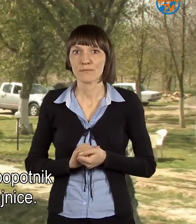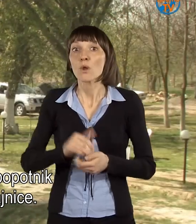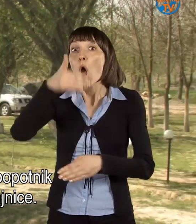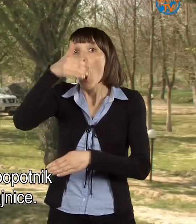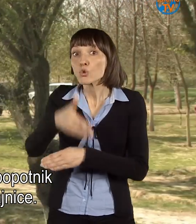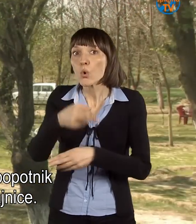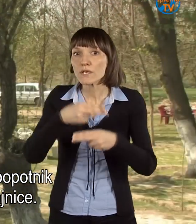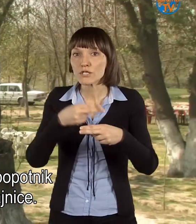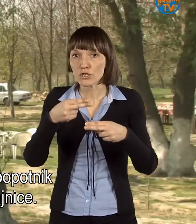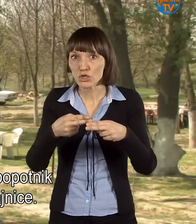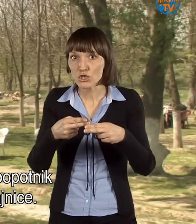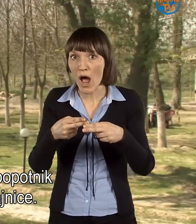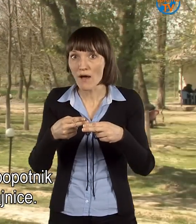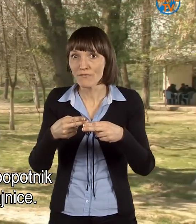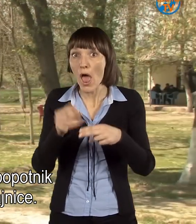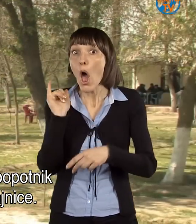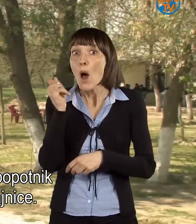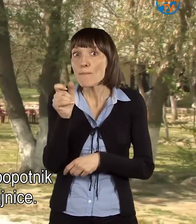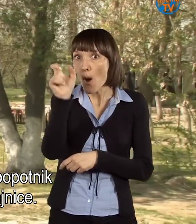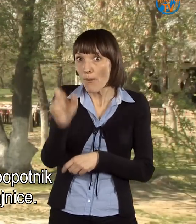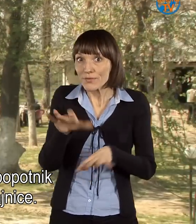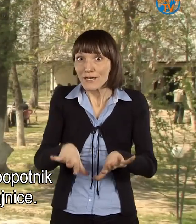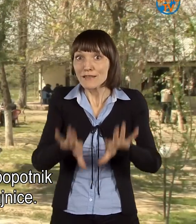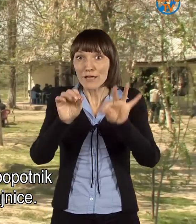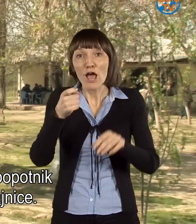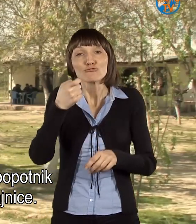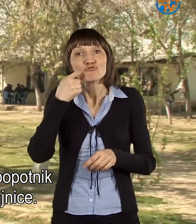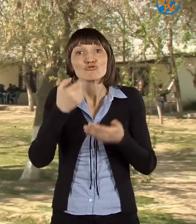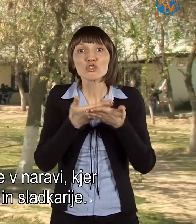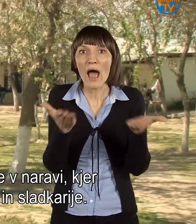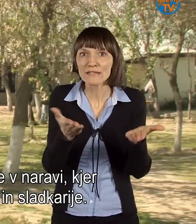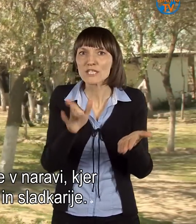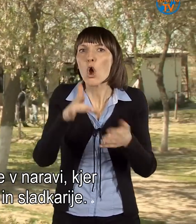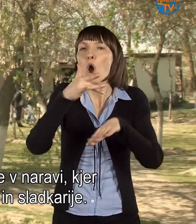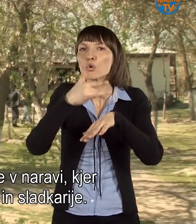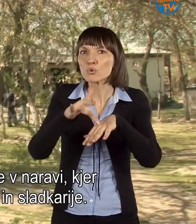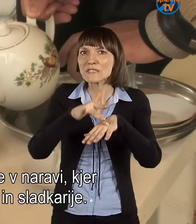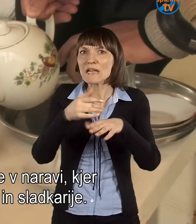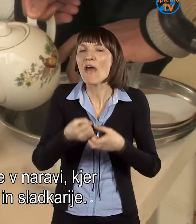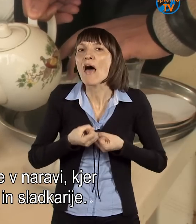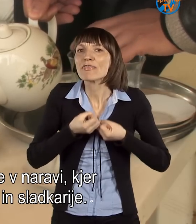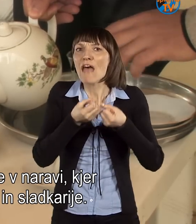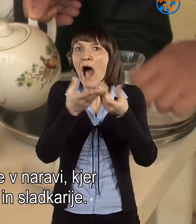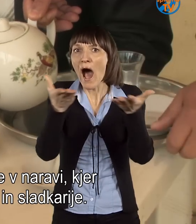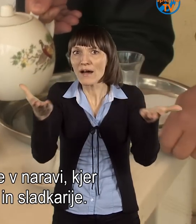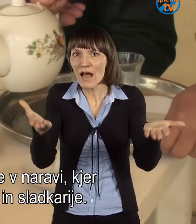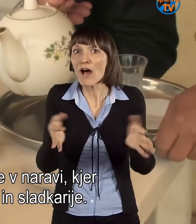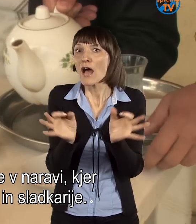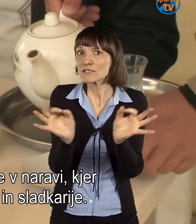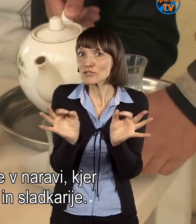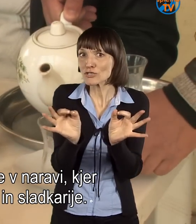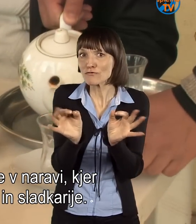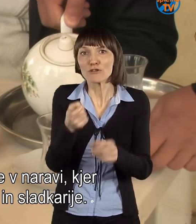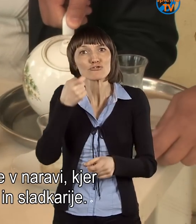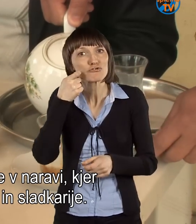Na jugu države popotnik hitro odkrije čajnice. Gre za gostinske obrate v naravi, kjer strežejo